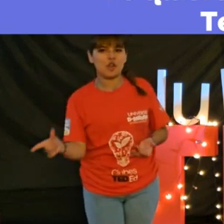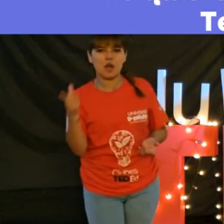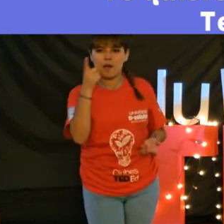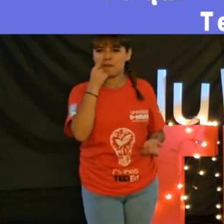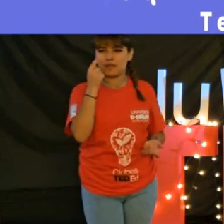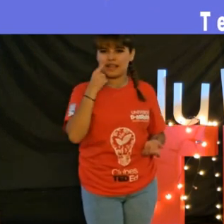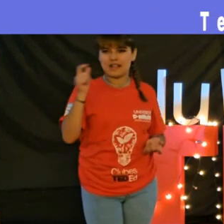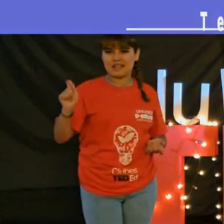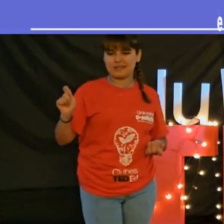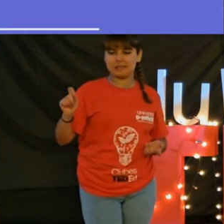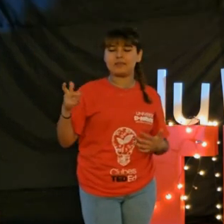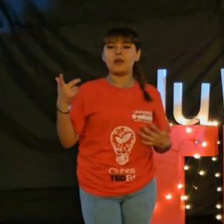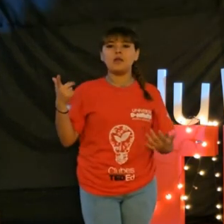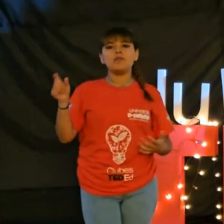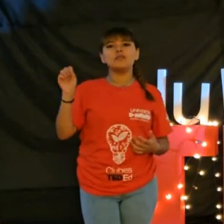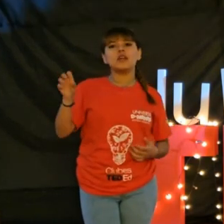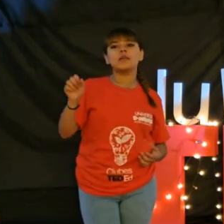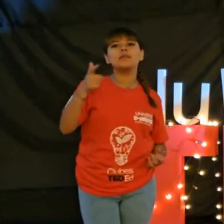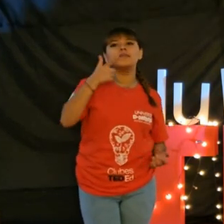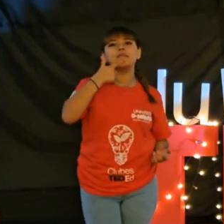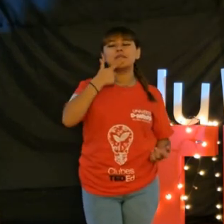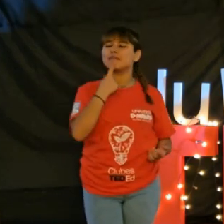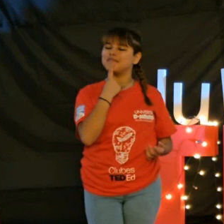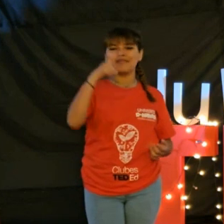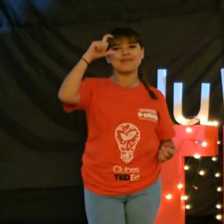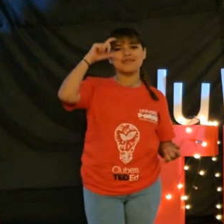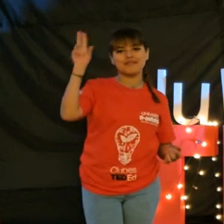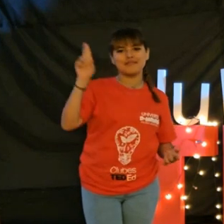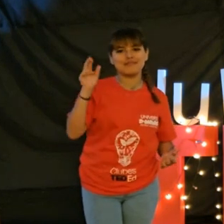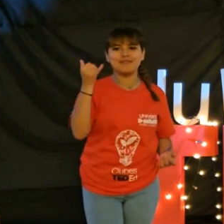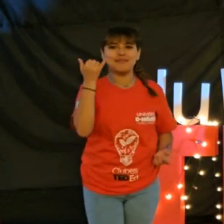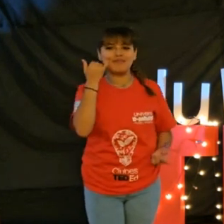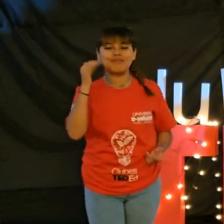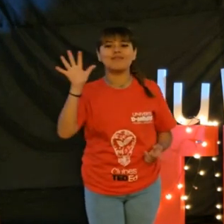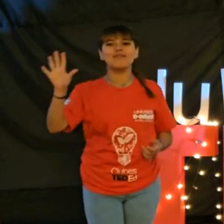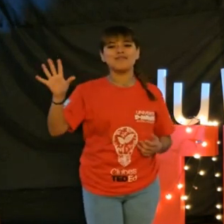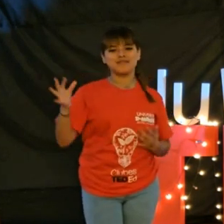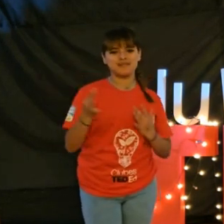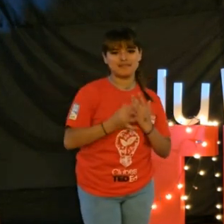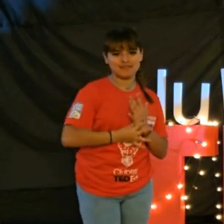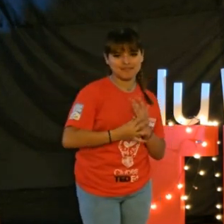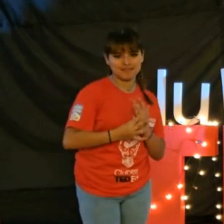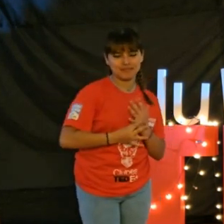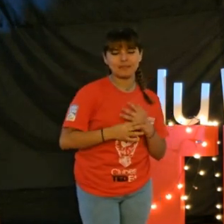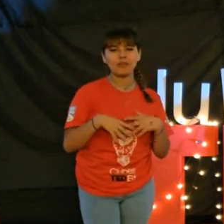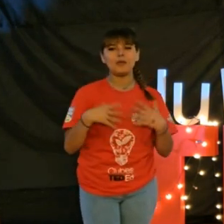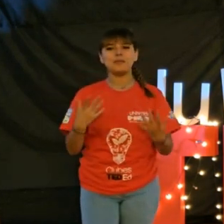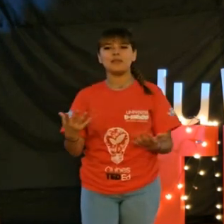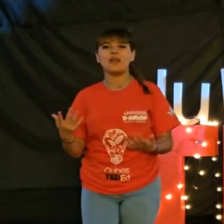Yo les voy a contar sobre un hombre que se llama Gerda. Esta es su señal personal.